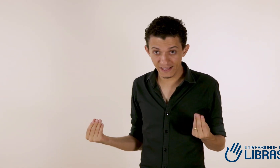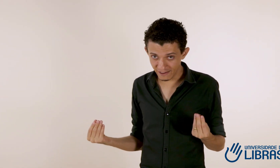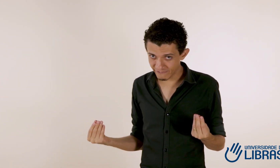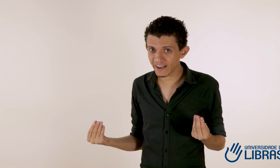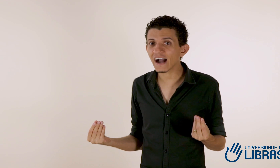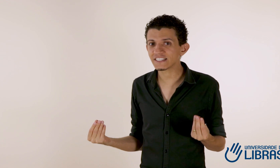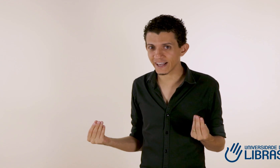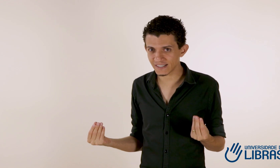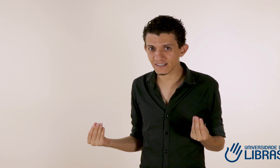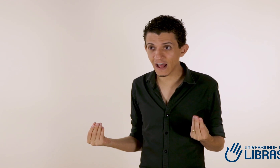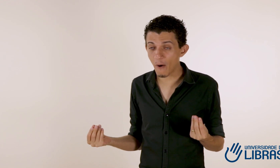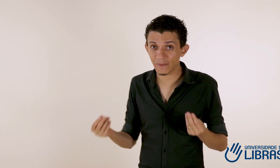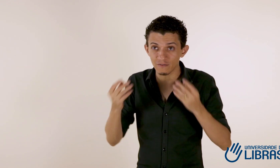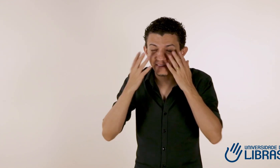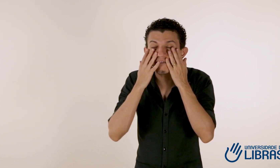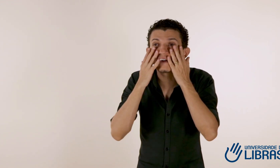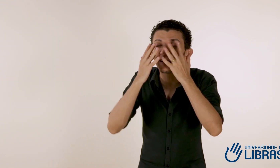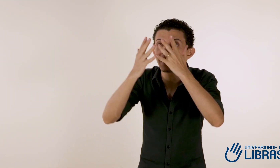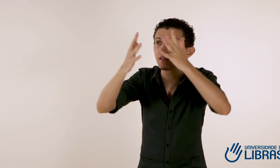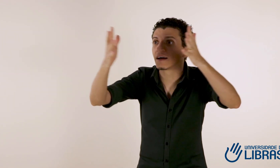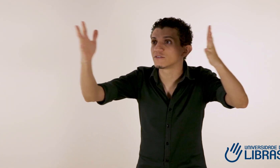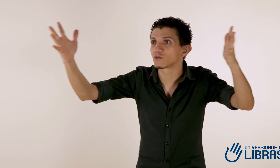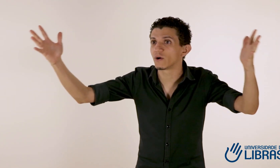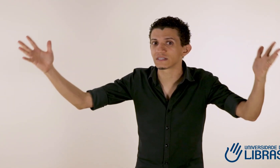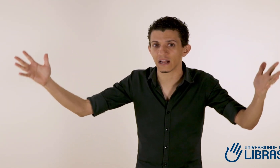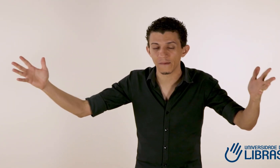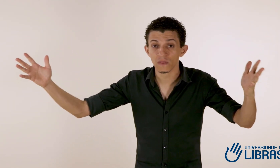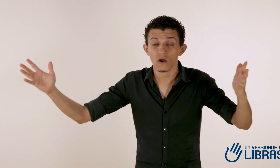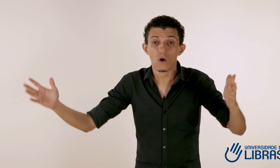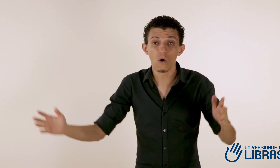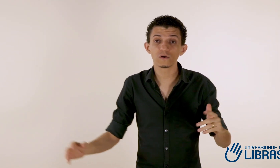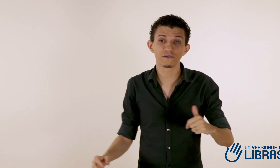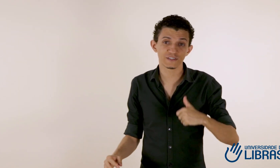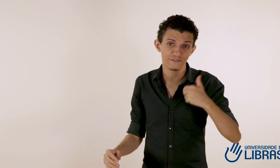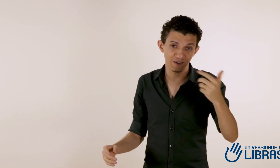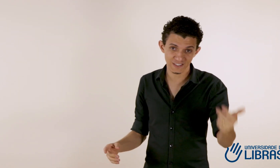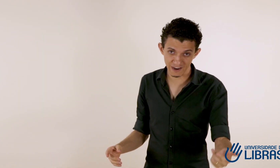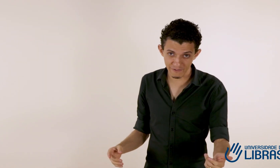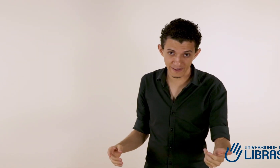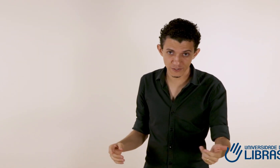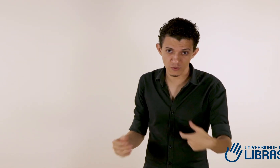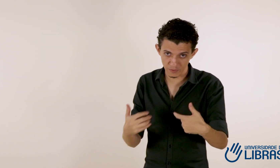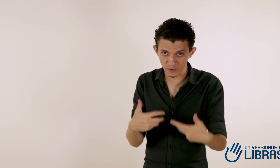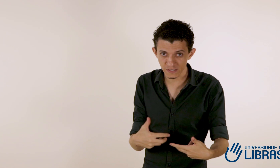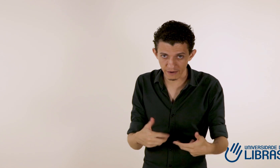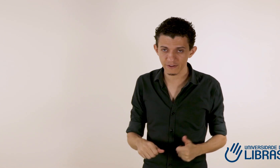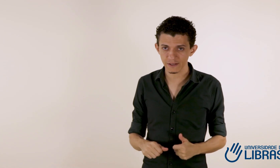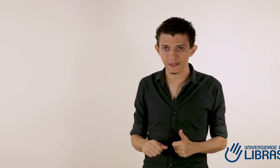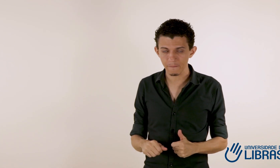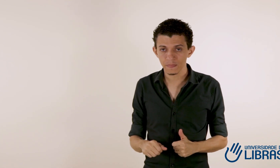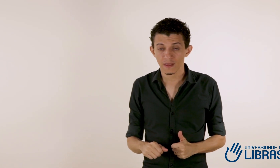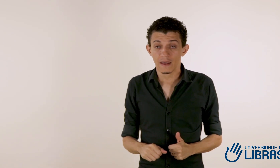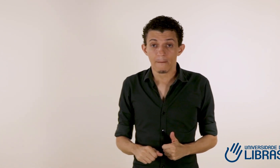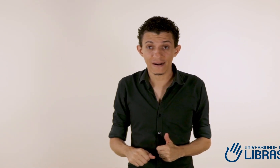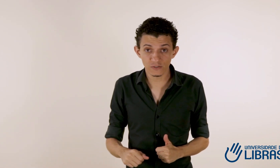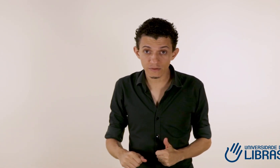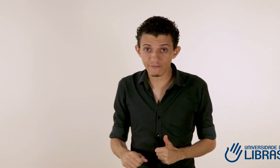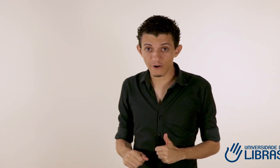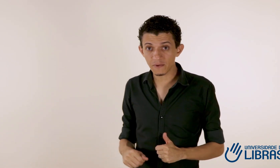aí vai encaixar esse sinal, tu tá vendo aquele tanto de coisa lá. Ou se você for descrever isso como eu estou descrevendo aqui. Mas outra forma de